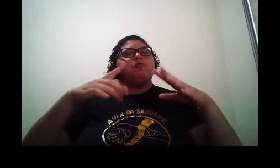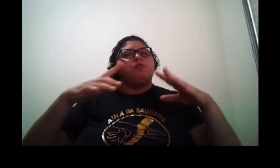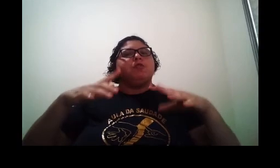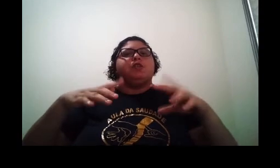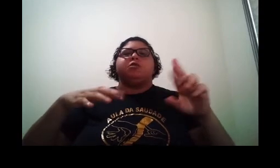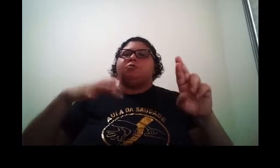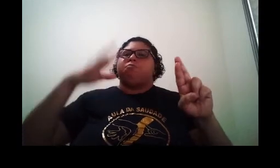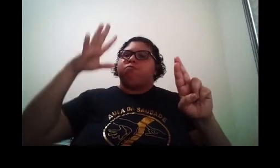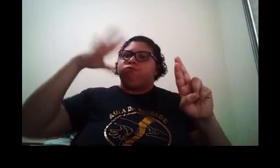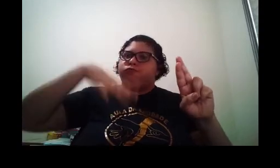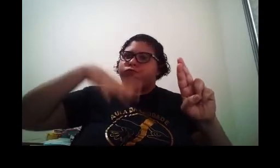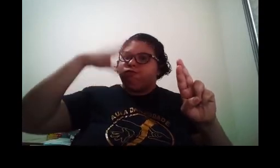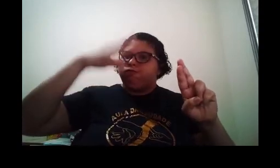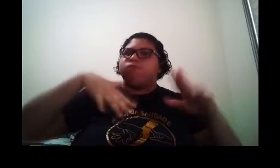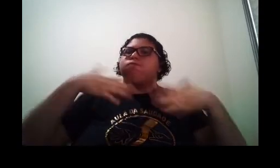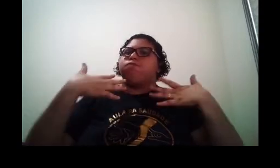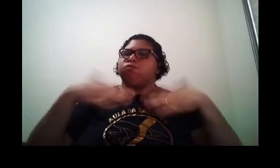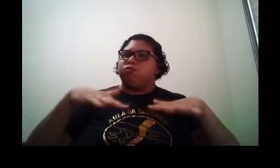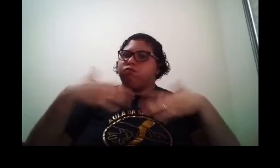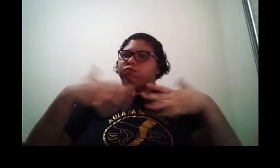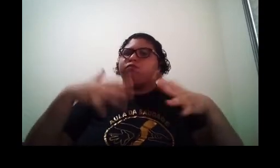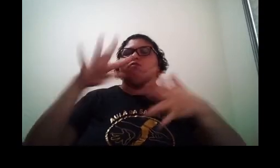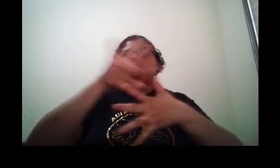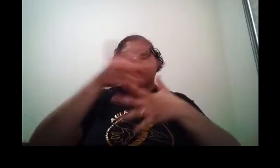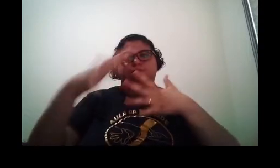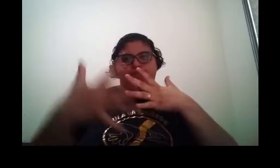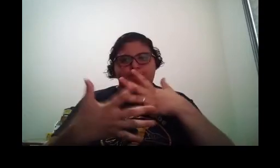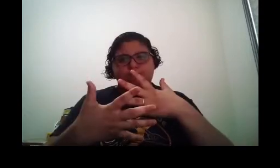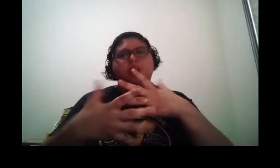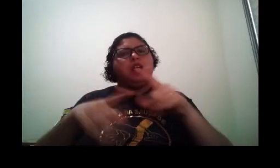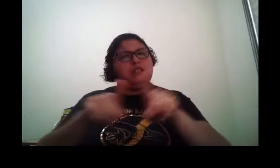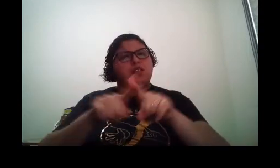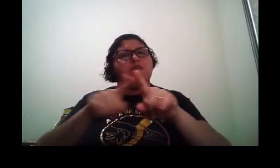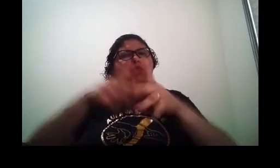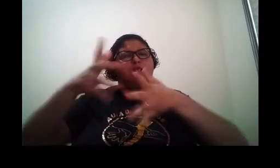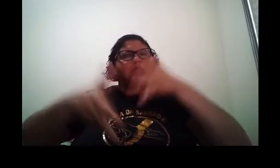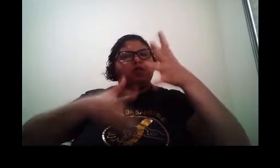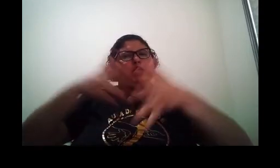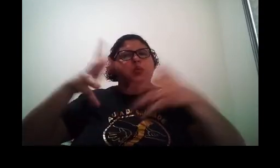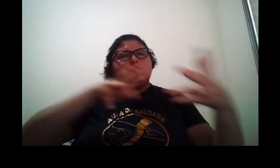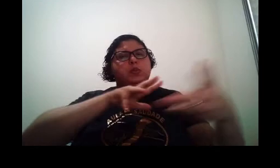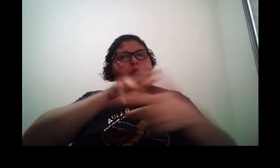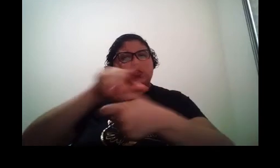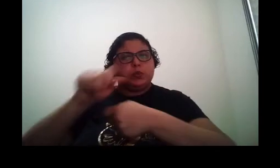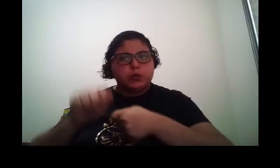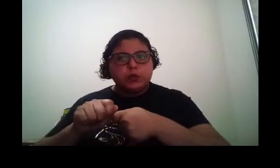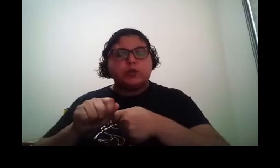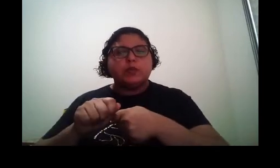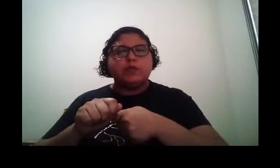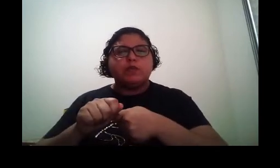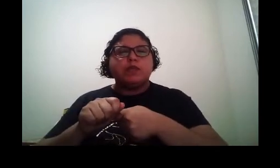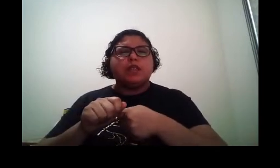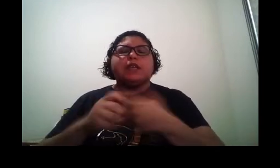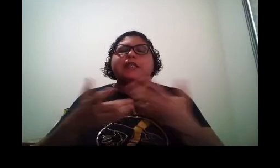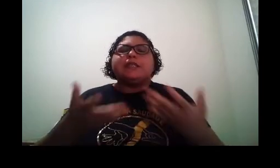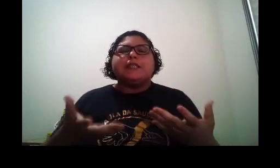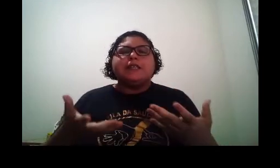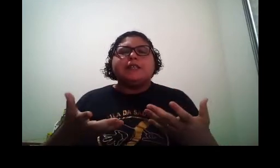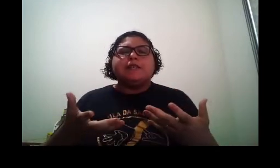duas pessoas de renome no meio da comunidade surda, tanto no Brasil como no mundo. E